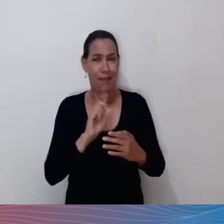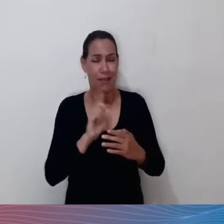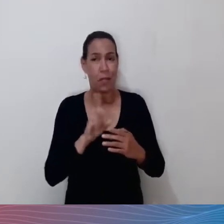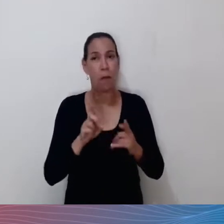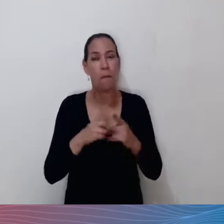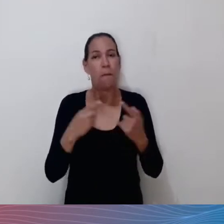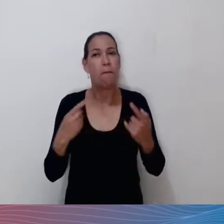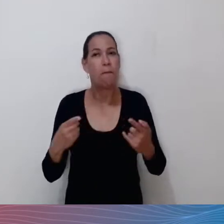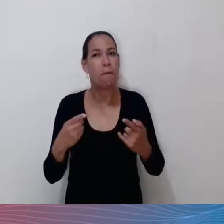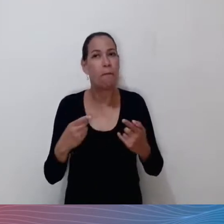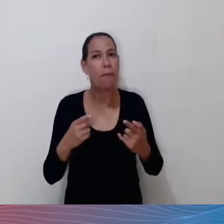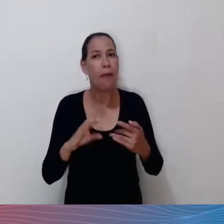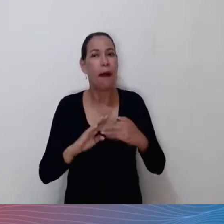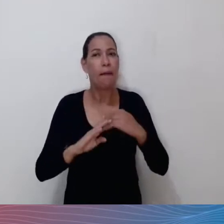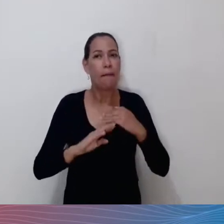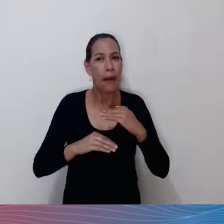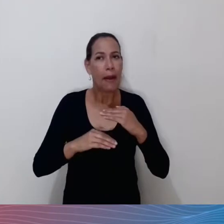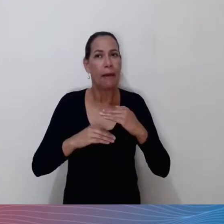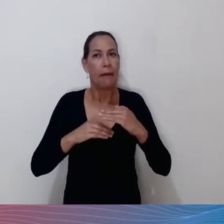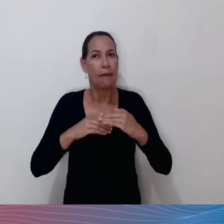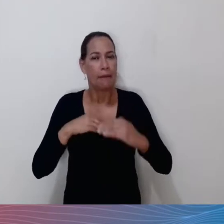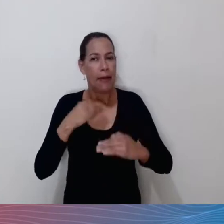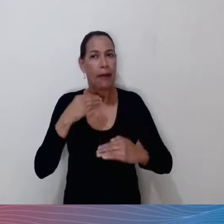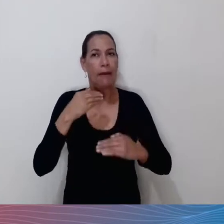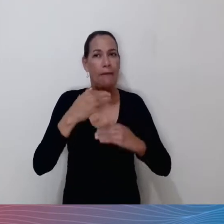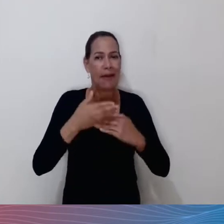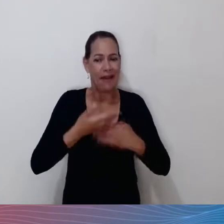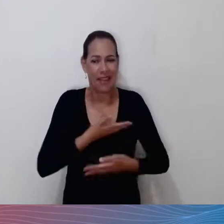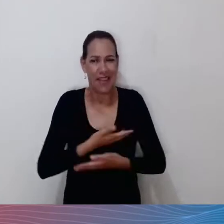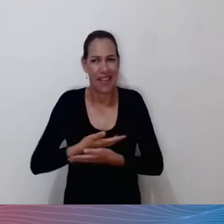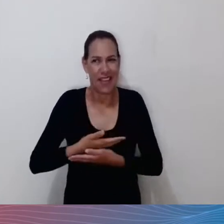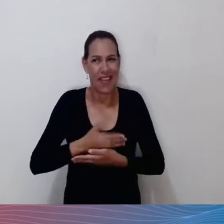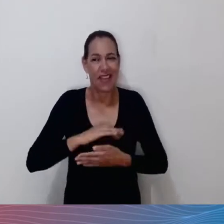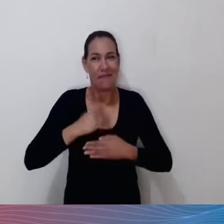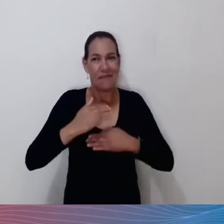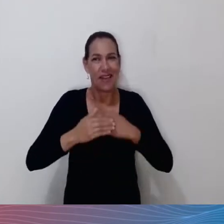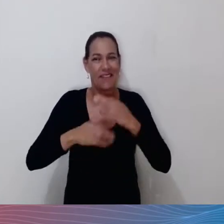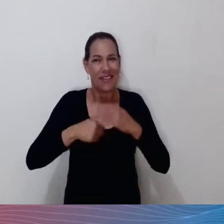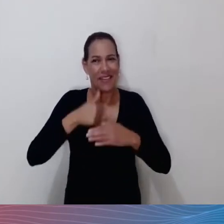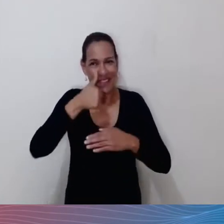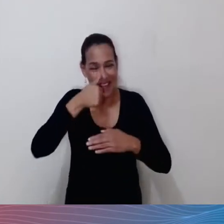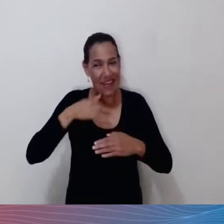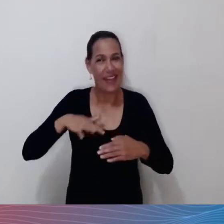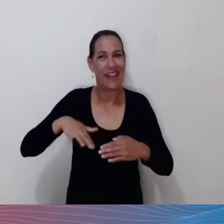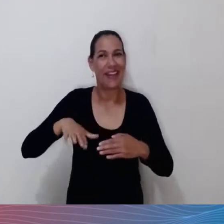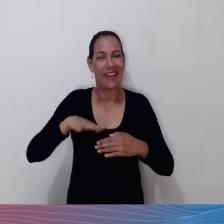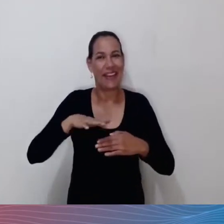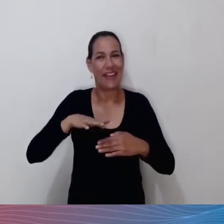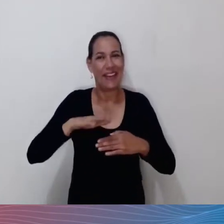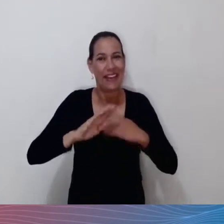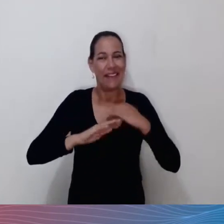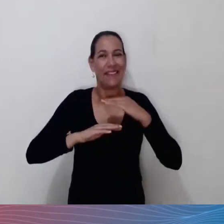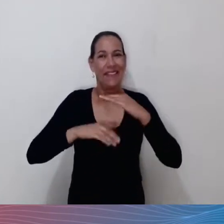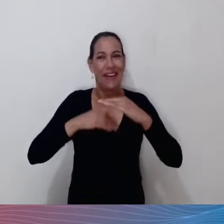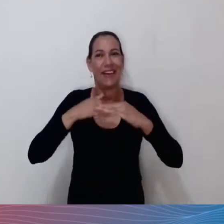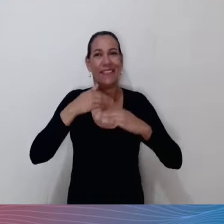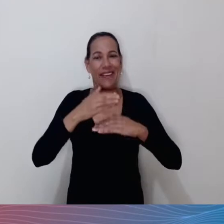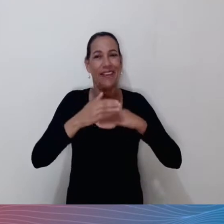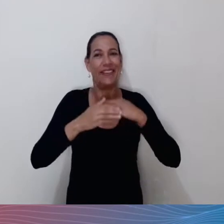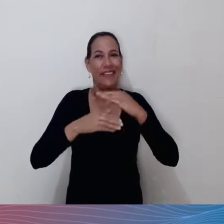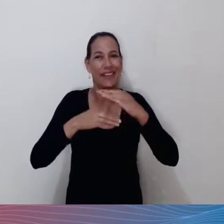desde bebê, eu fui desenvolvendo esse dom, não foi isso? Desenvolvendo esse dom até que